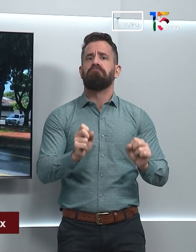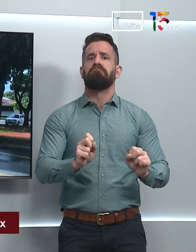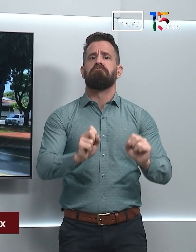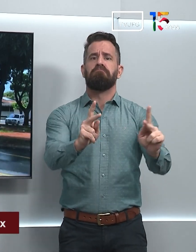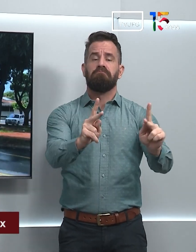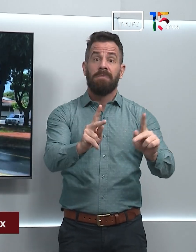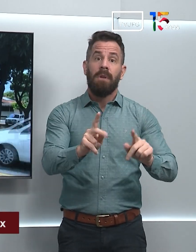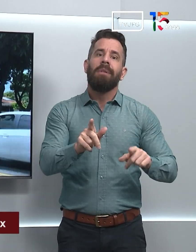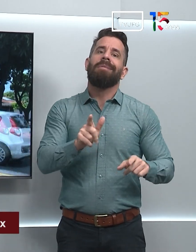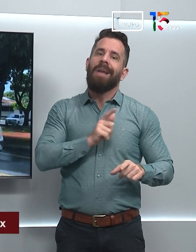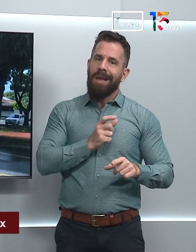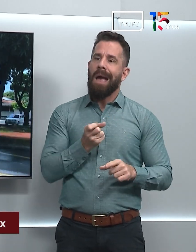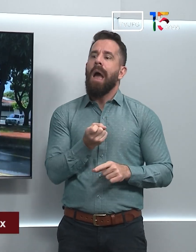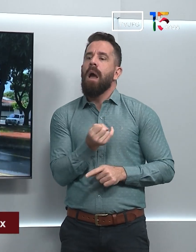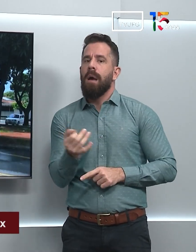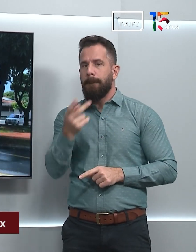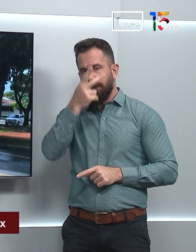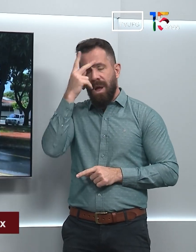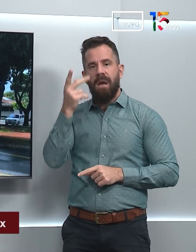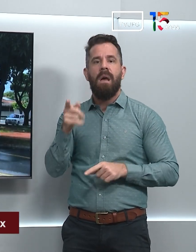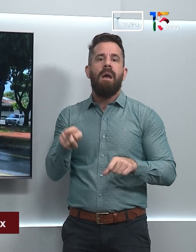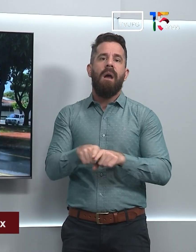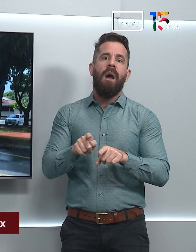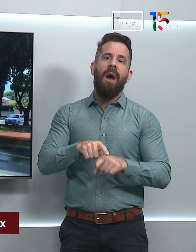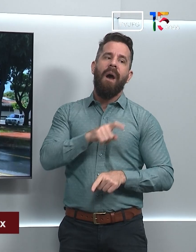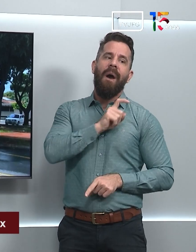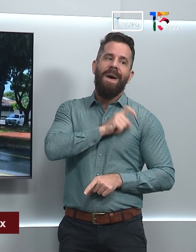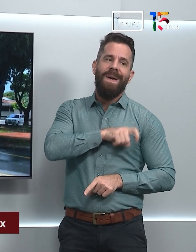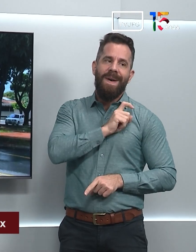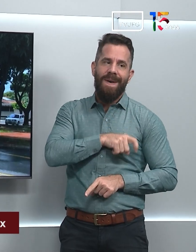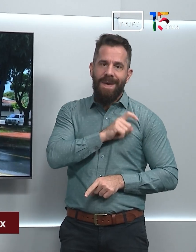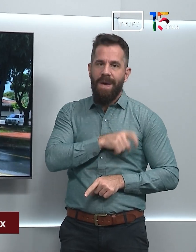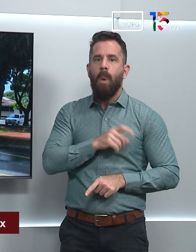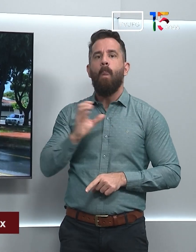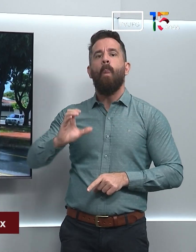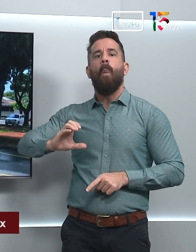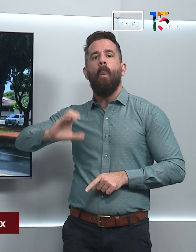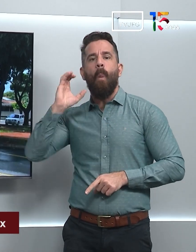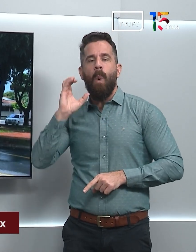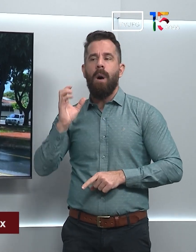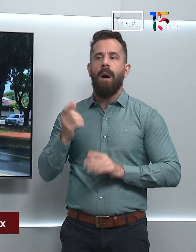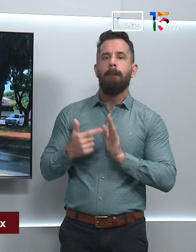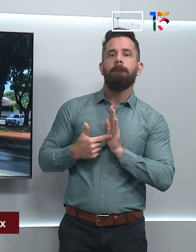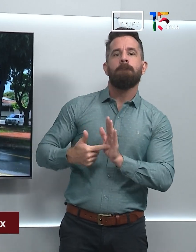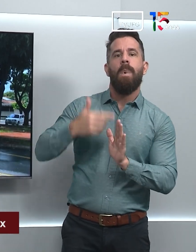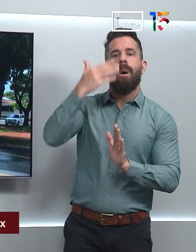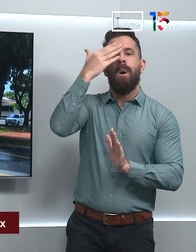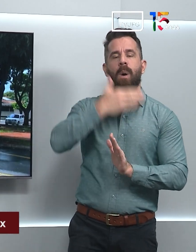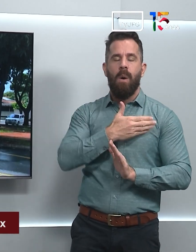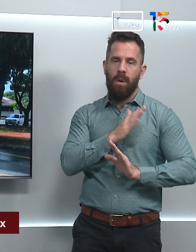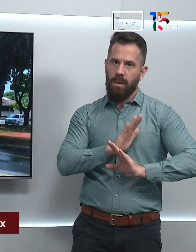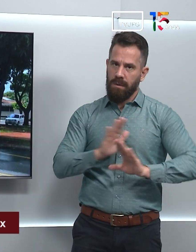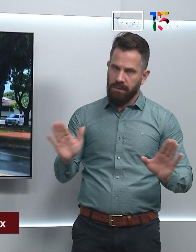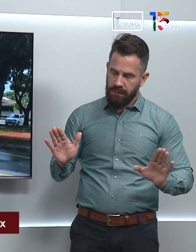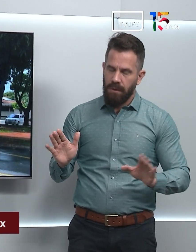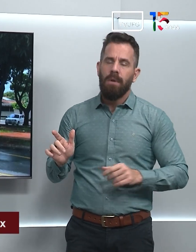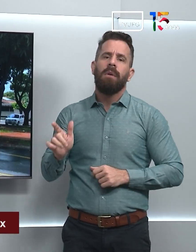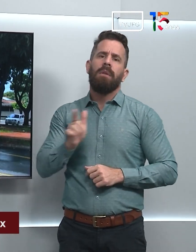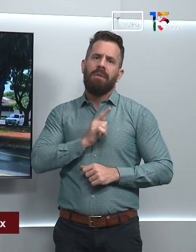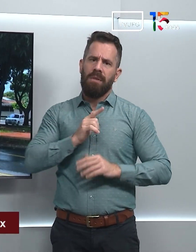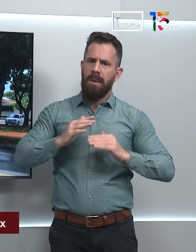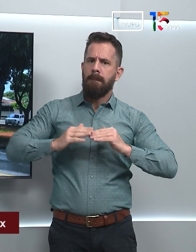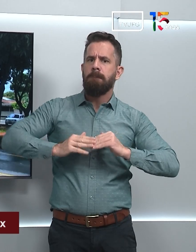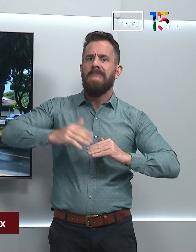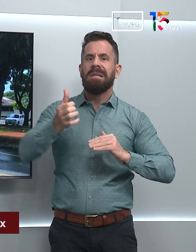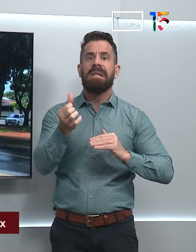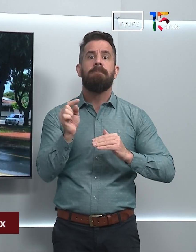outro lado, o valor mínimo para pessoas jurídicas é de R$ 6.000 por mês, ou seja, só acima desse valor que o